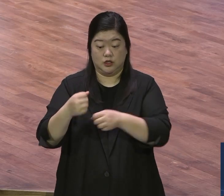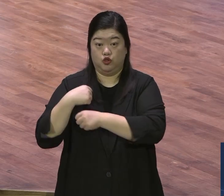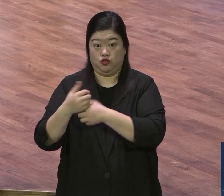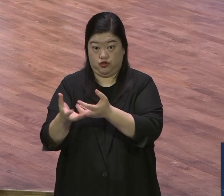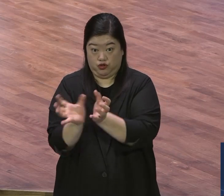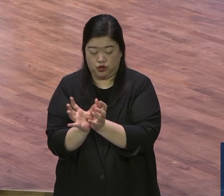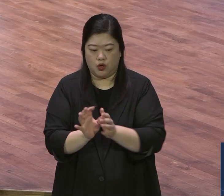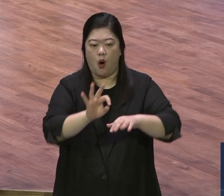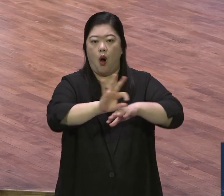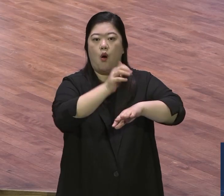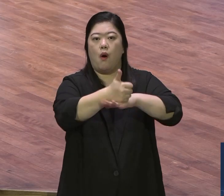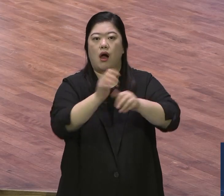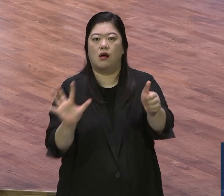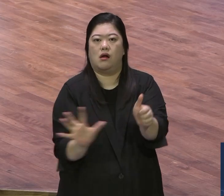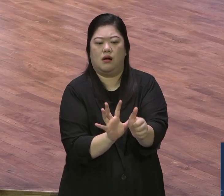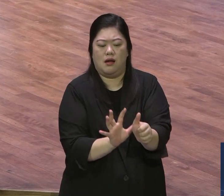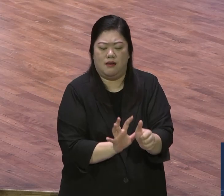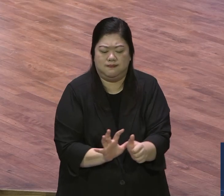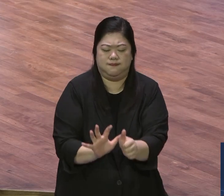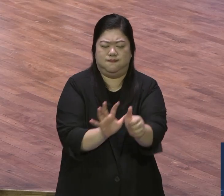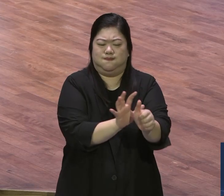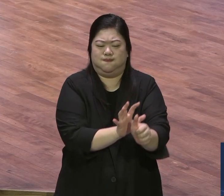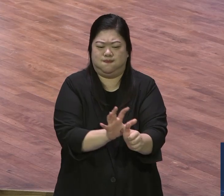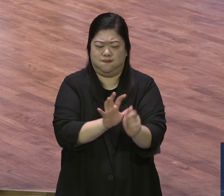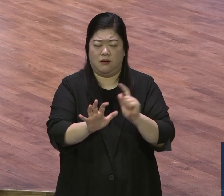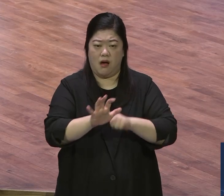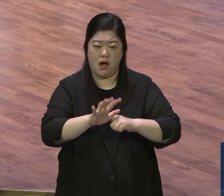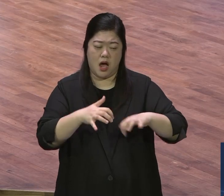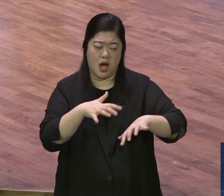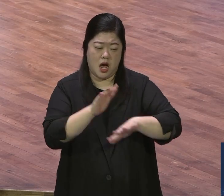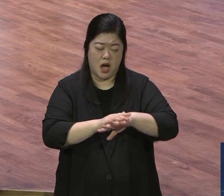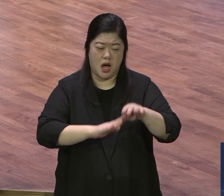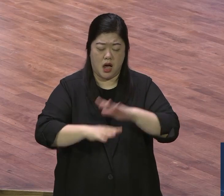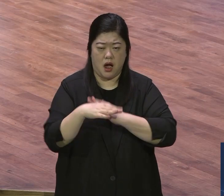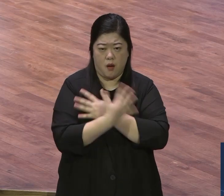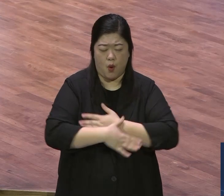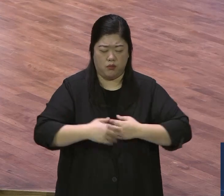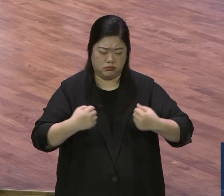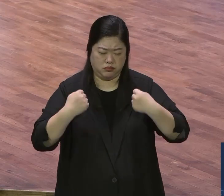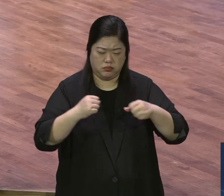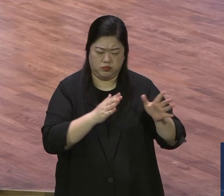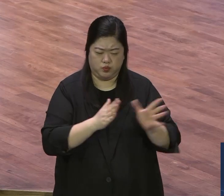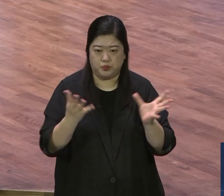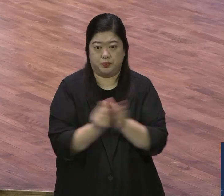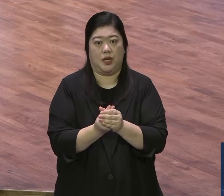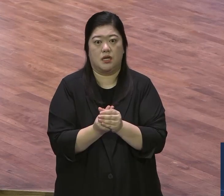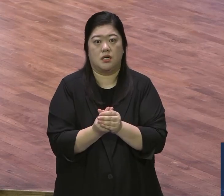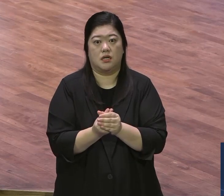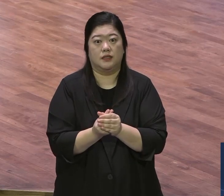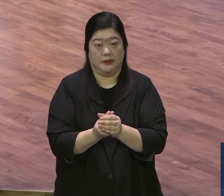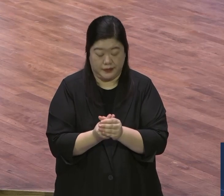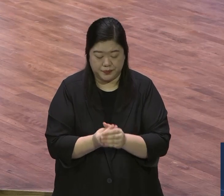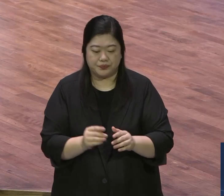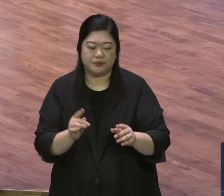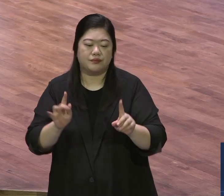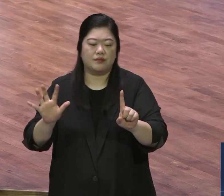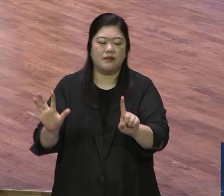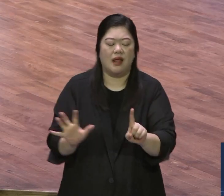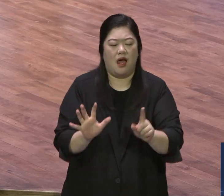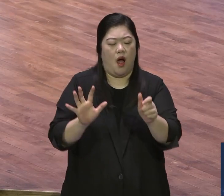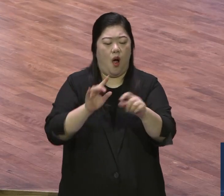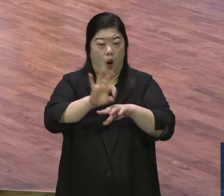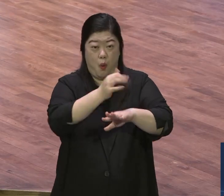그런데 조선 말기가 오면서 이 어영군의 군기가 풀려져가지고 한편없는